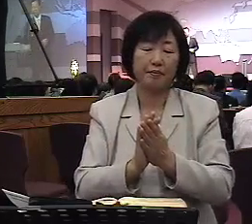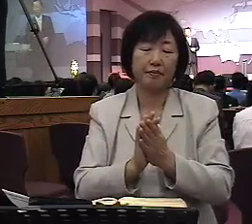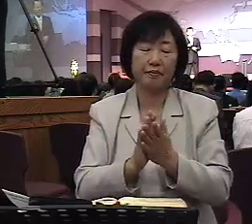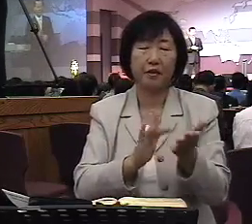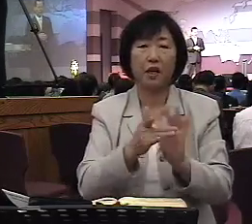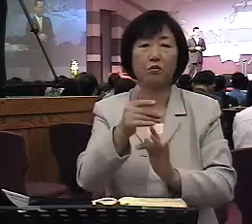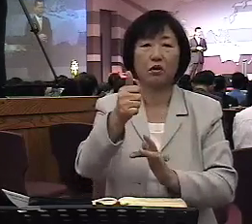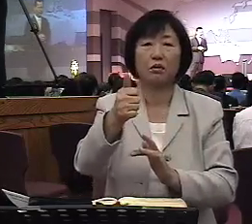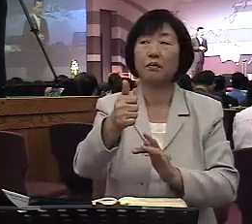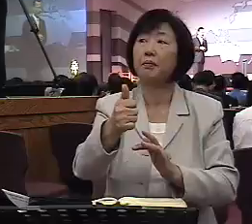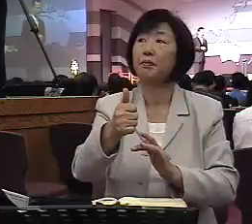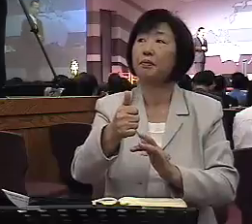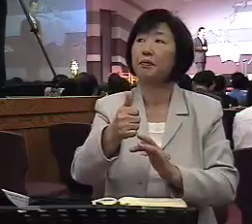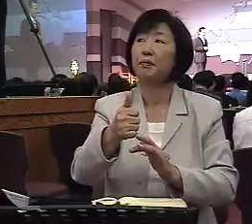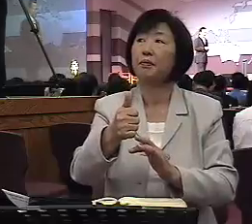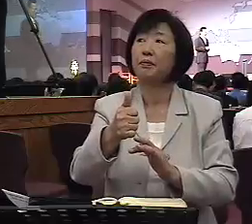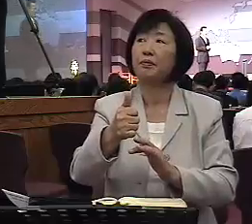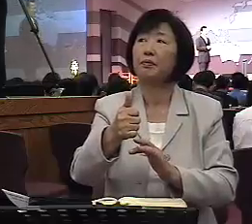예수님께서